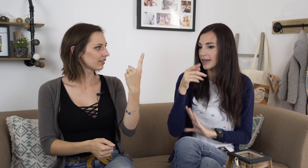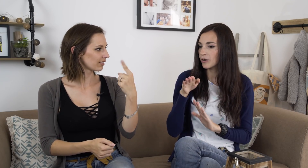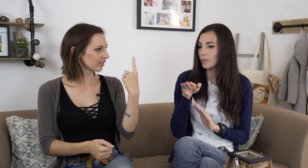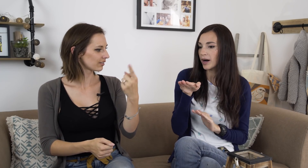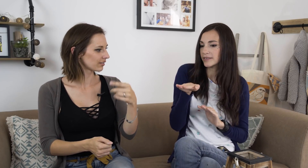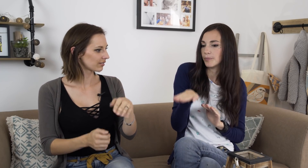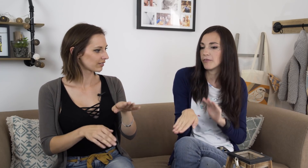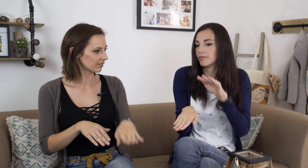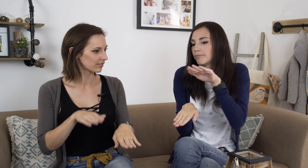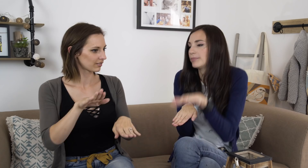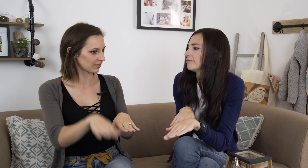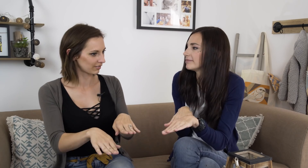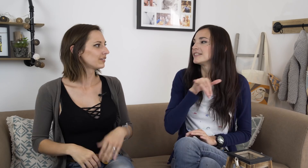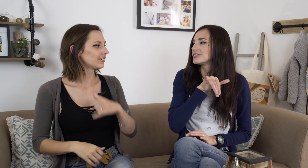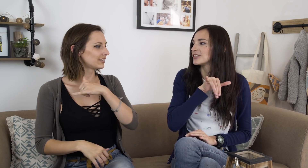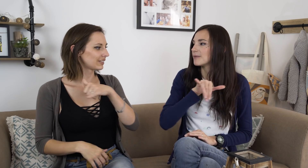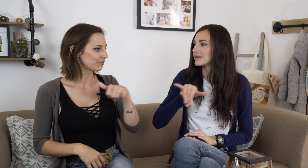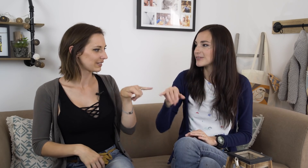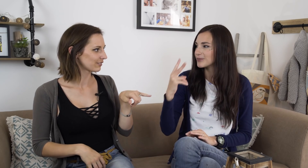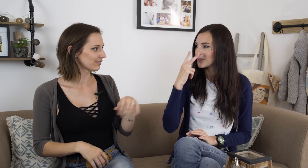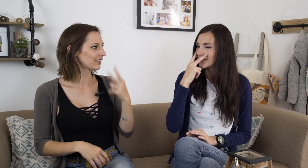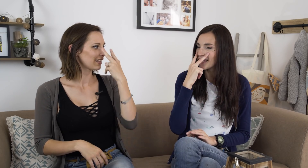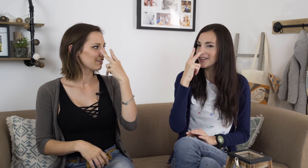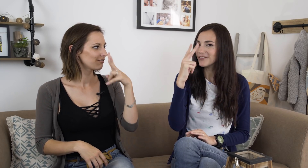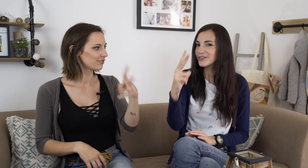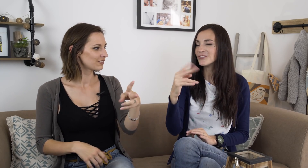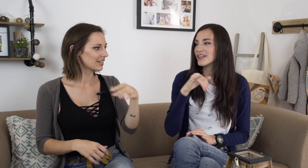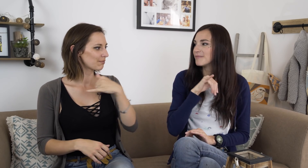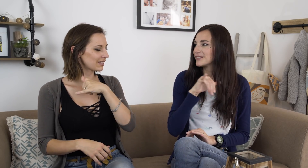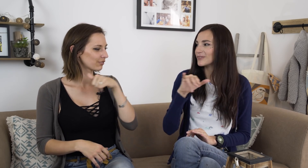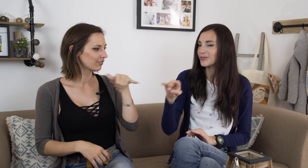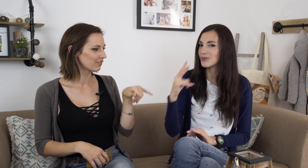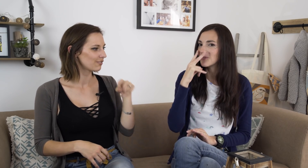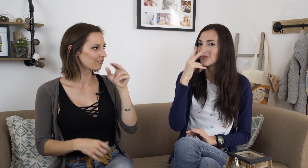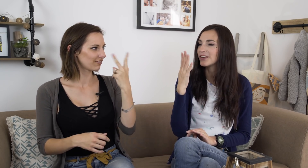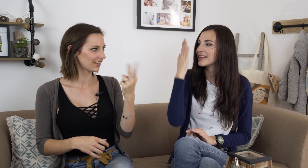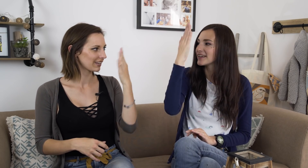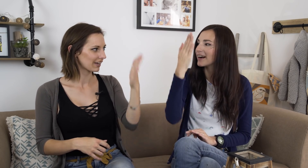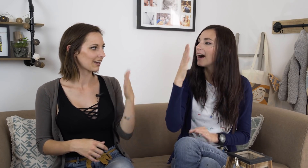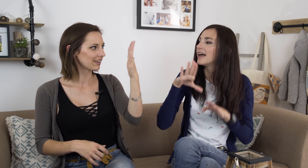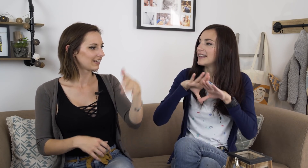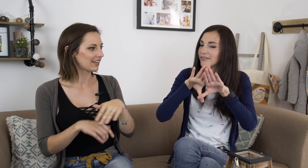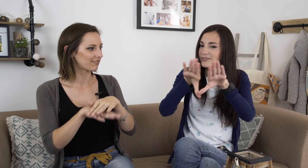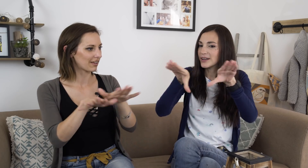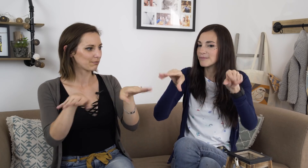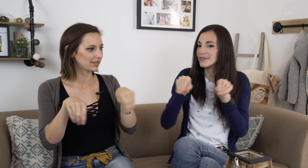Et au part, c'est pof, pof. Jamais on n'a vu, jamais on ne verra la